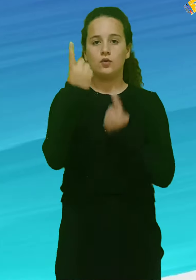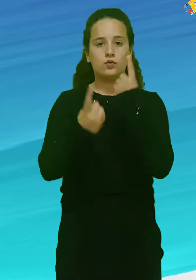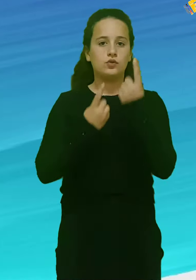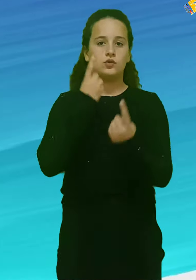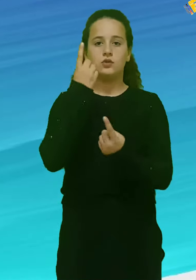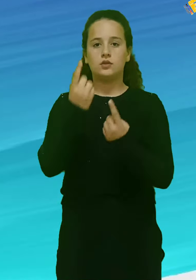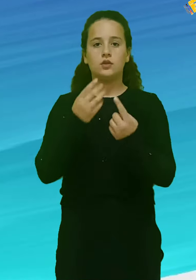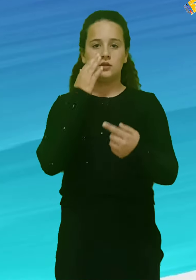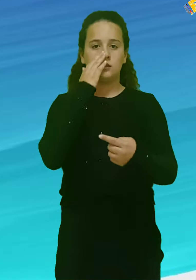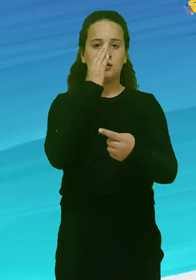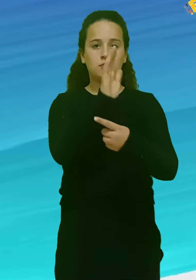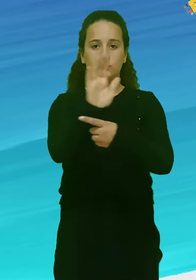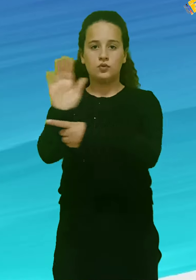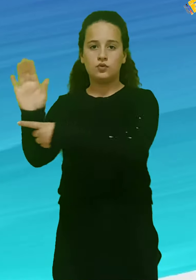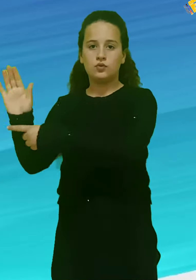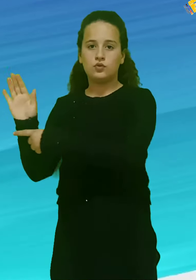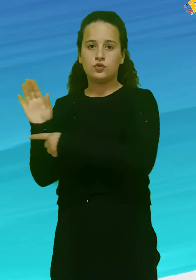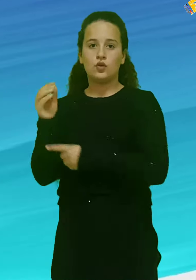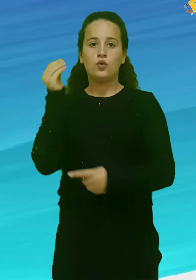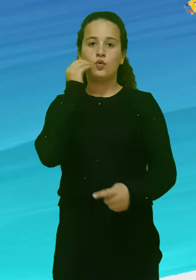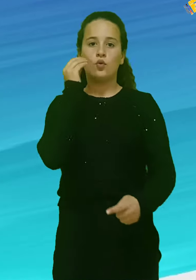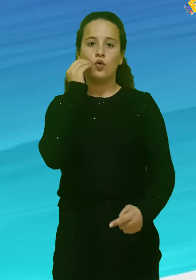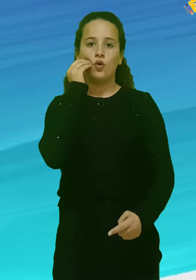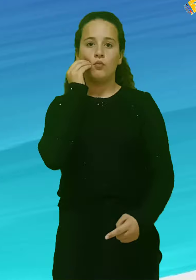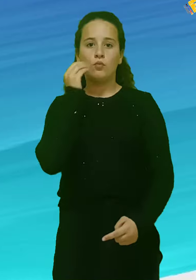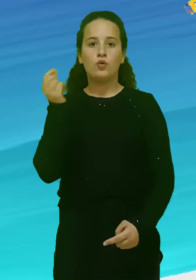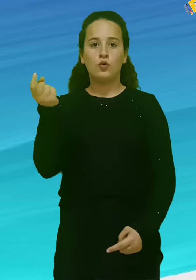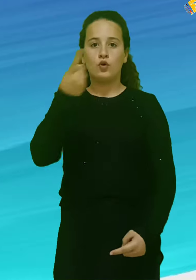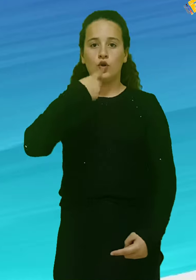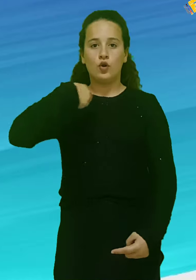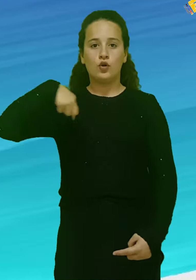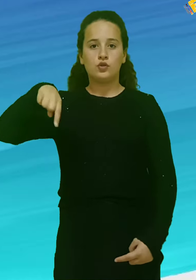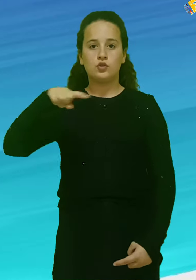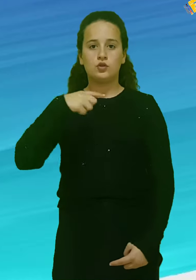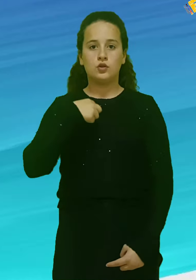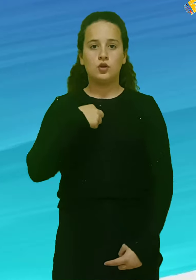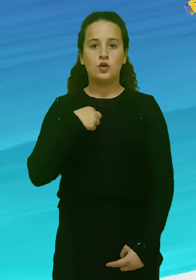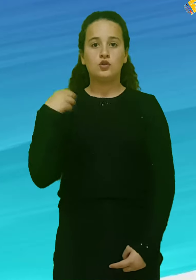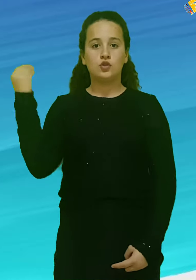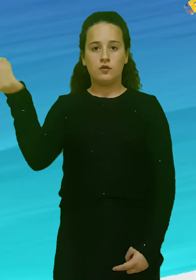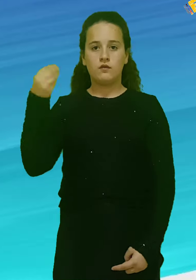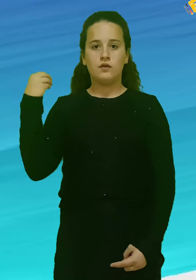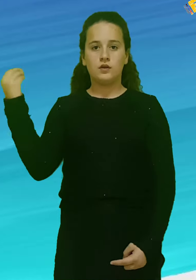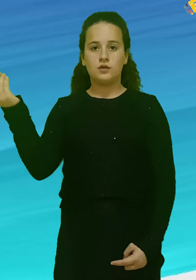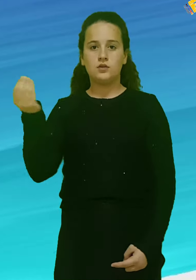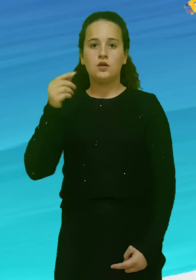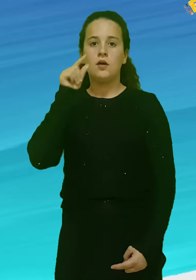Vamos apresentar alguns exemplos simples de como nós jovens podemos ajudar os nossos pais a poupar.